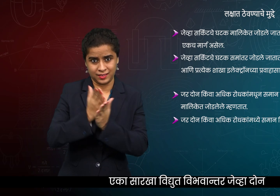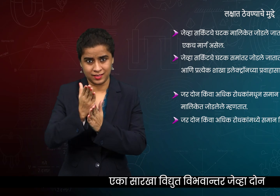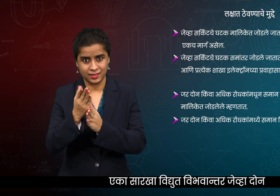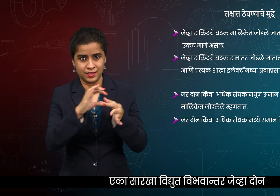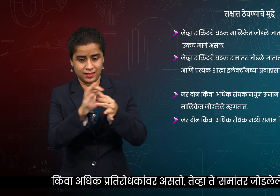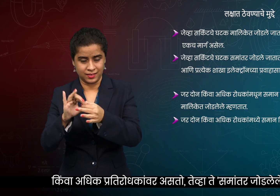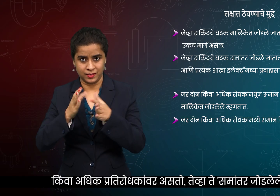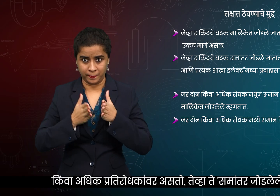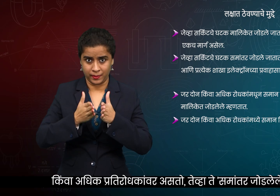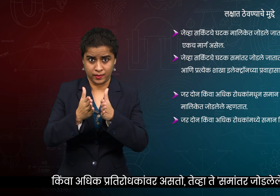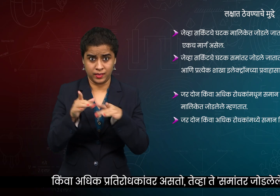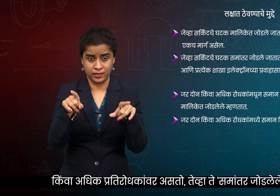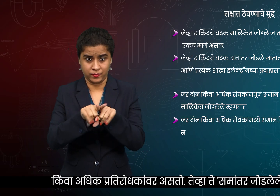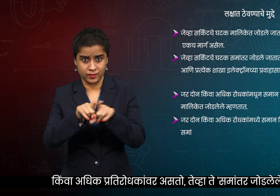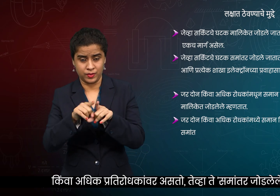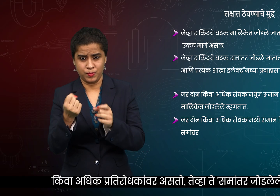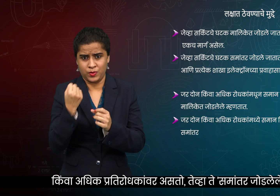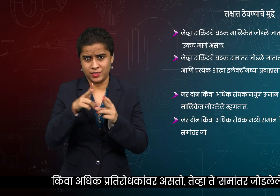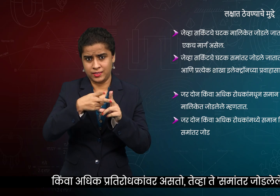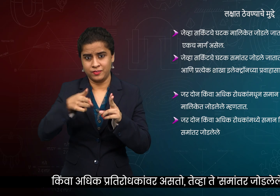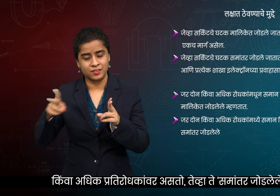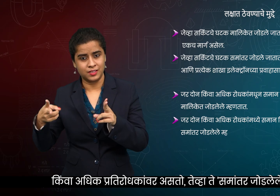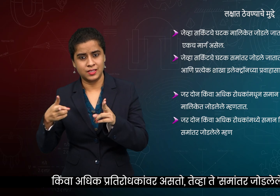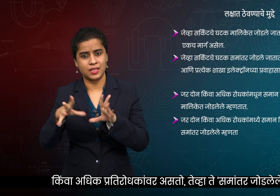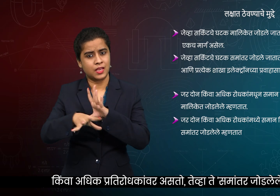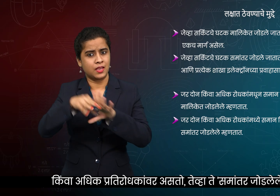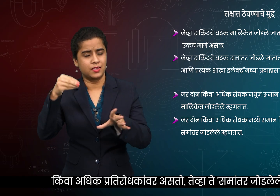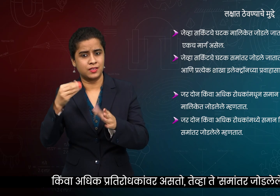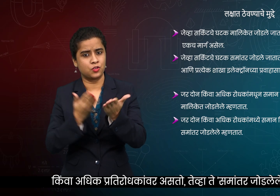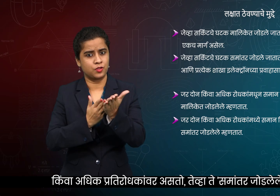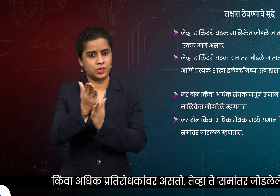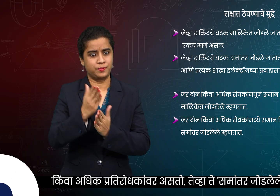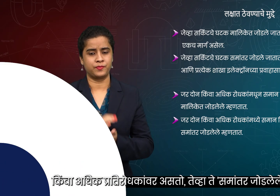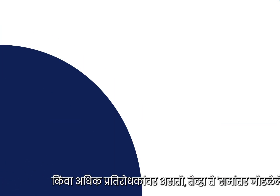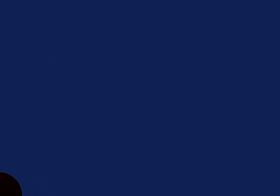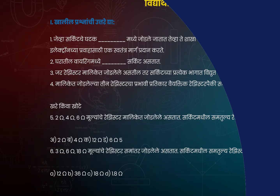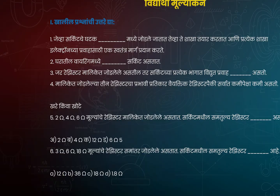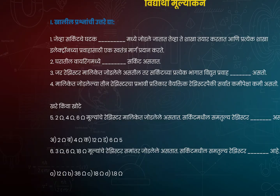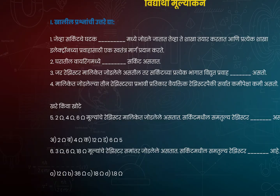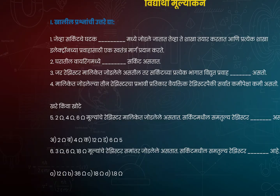किंवा अधिक प्रतिरोधकांवर असतो तेव्हा ते समांतर जोडलेले म्हणतात.